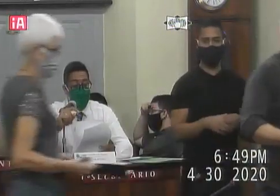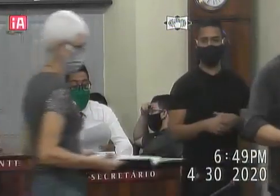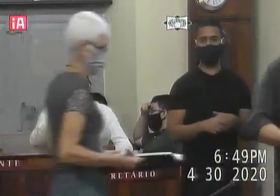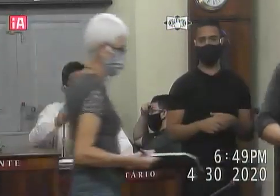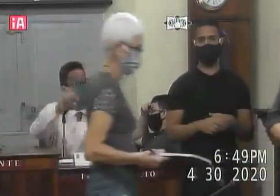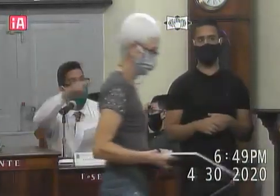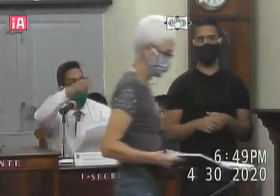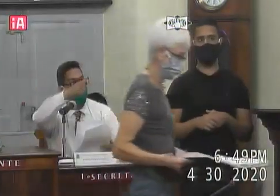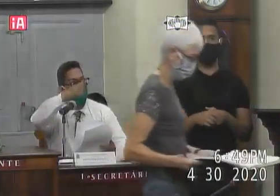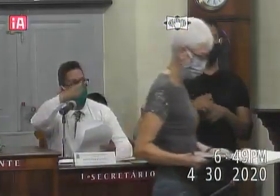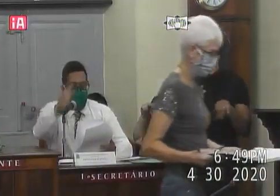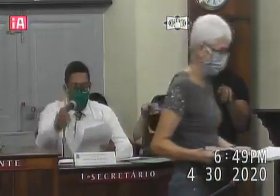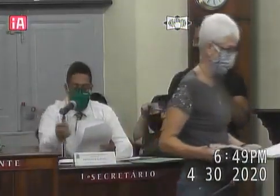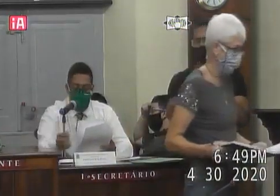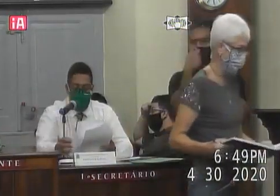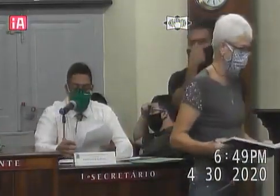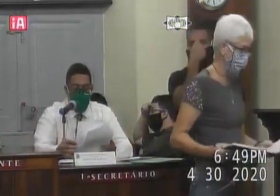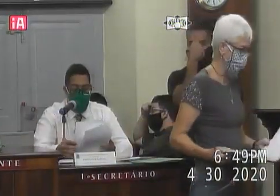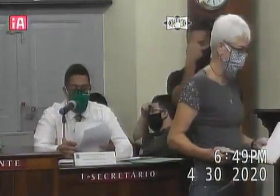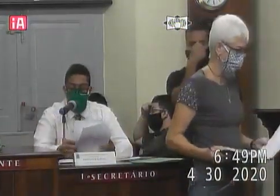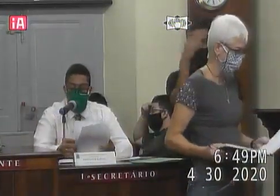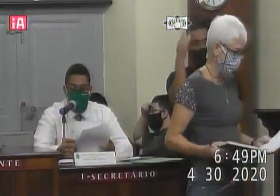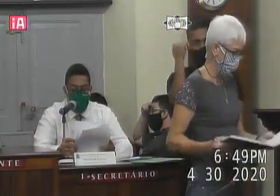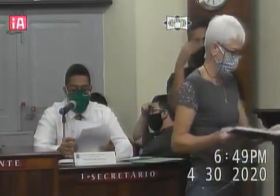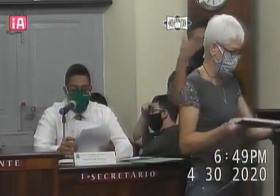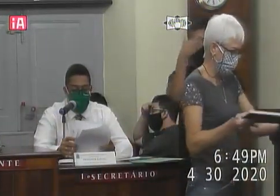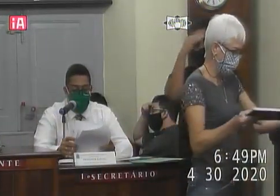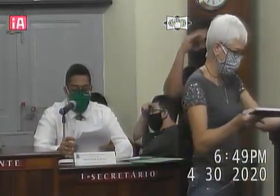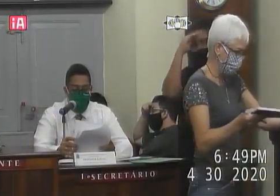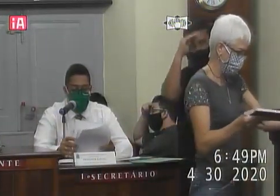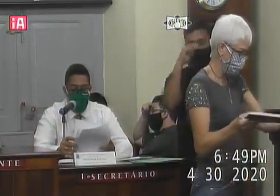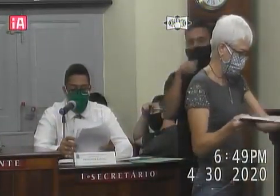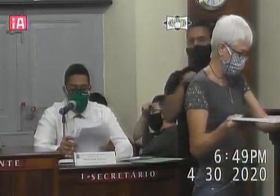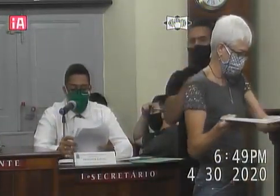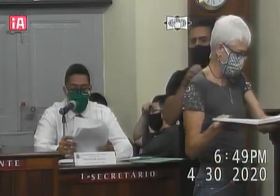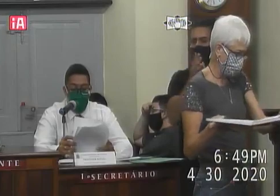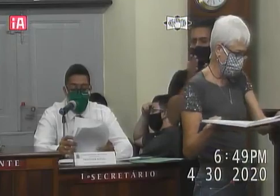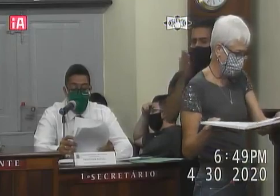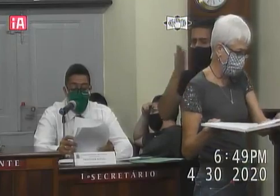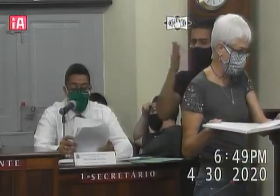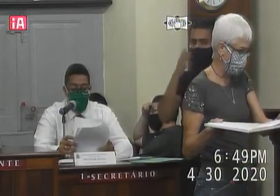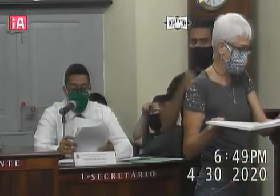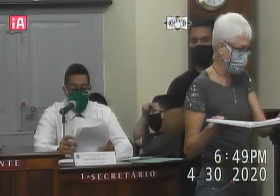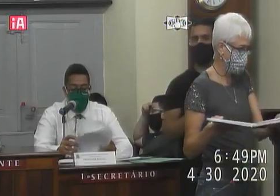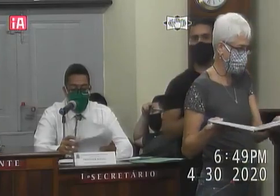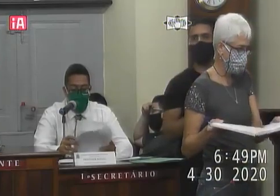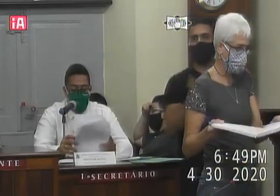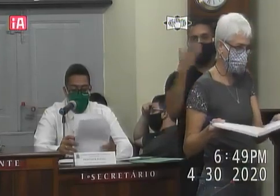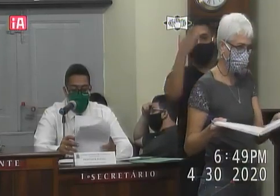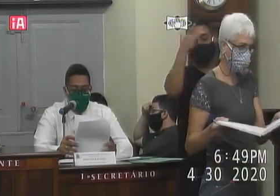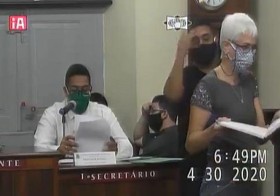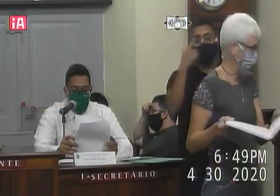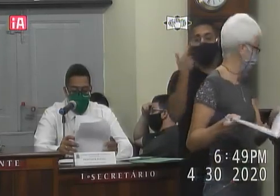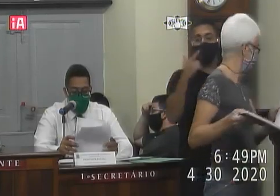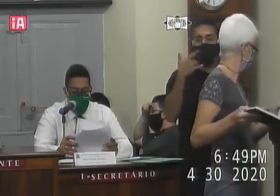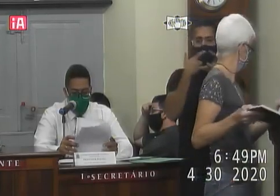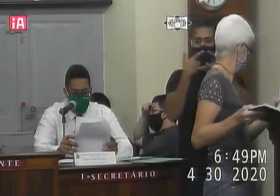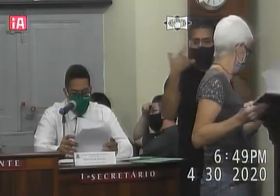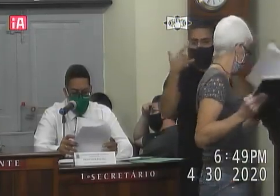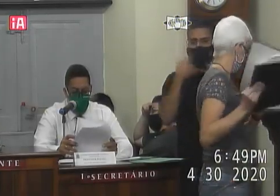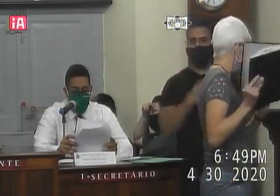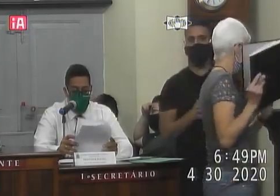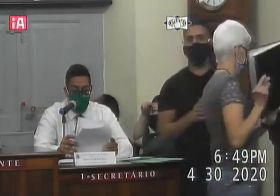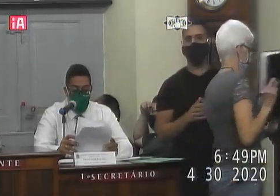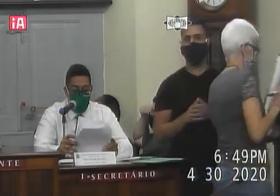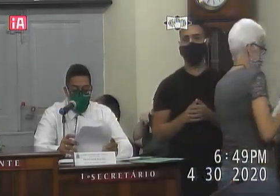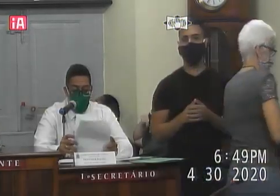de distância, para orientar e coibir possíveis filas externas de pessoas sem máscaras e aglomeradas,